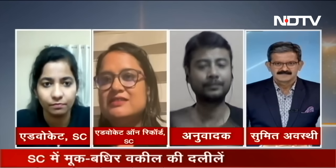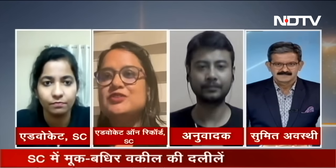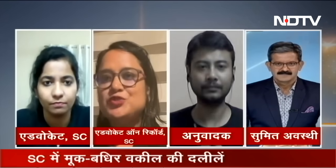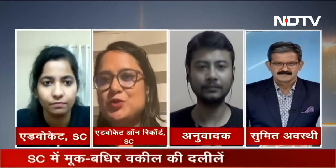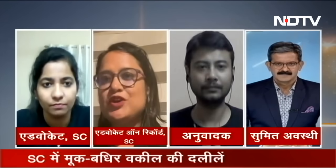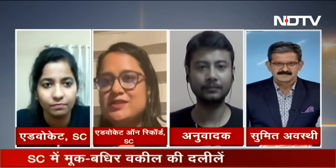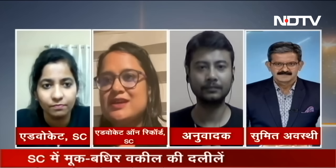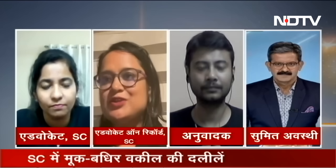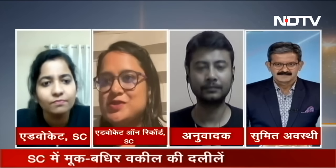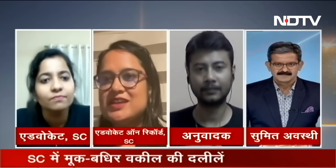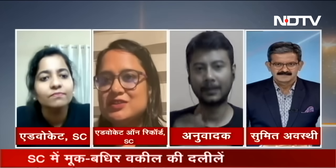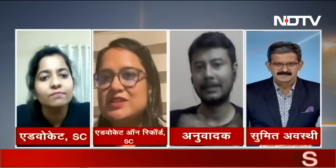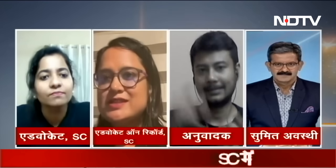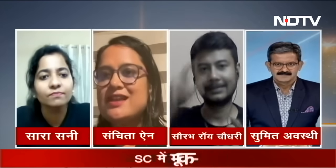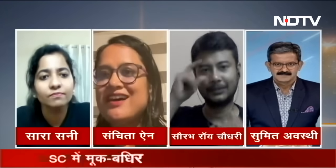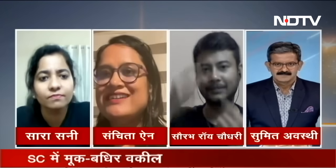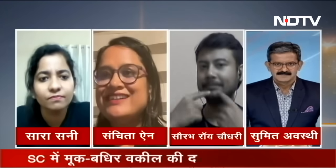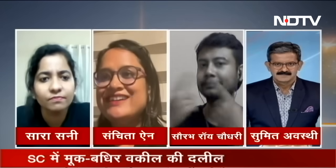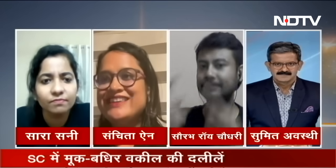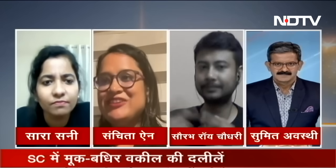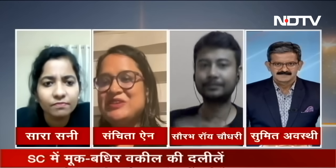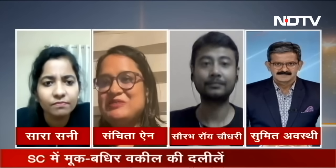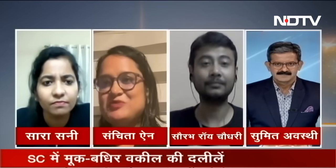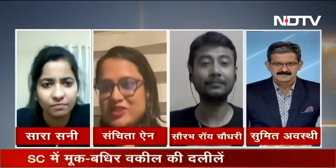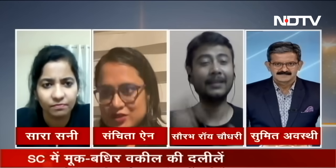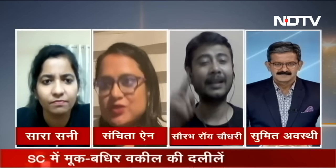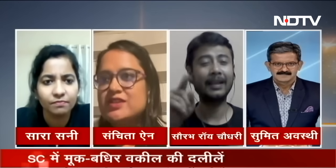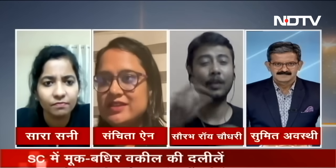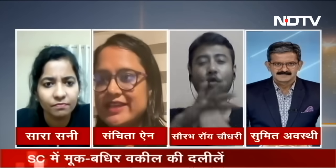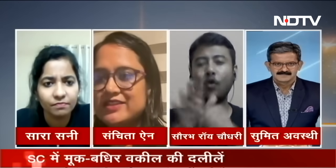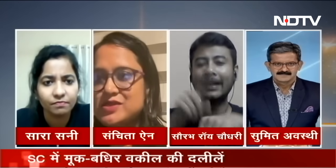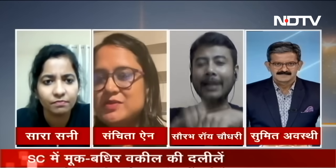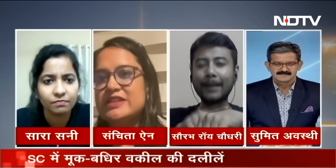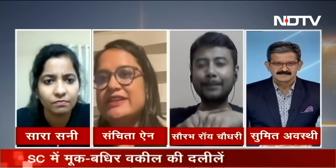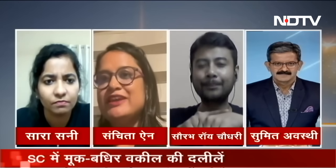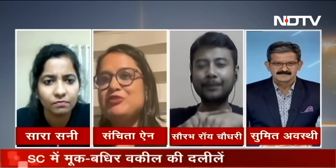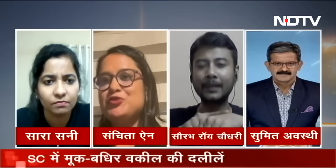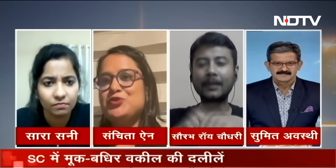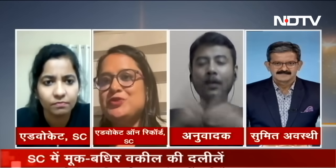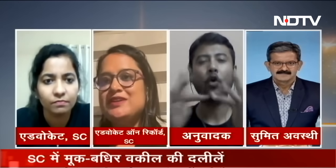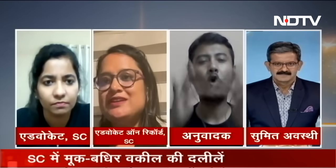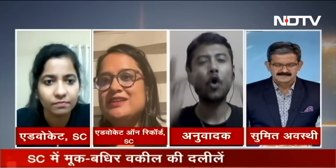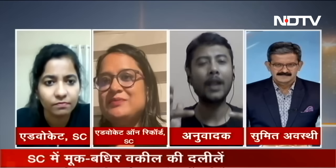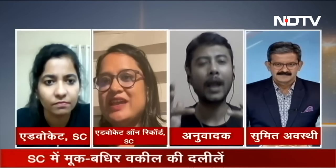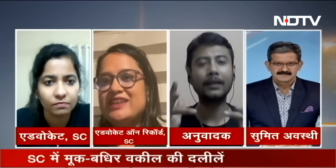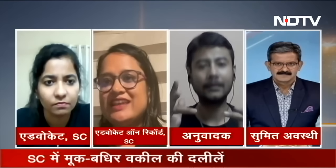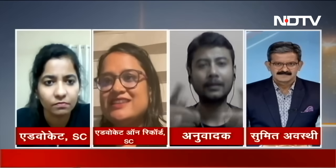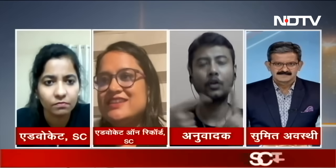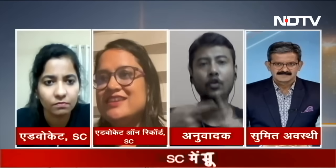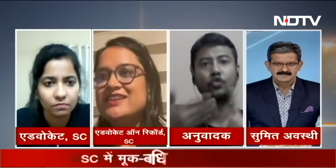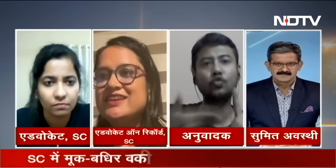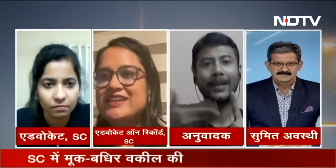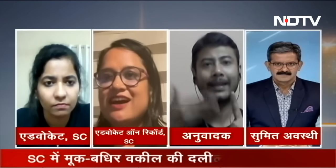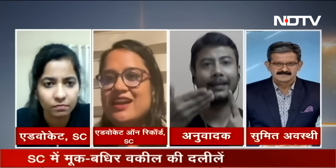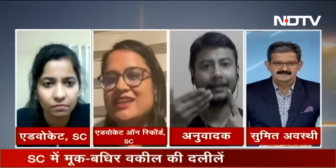था। अंदर तो बहुत सालों से खुन्नस था क्योंकि मुझे खुद एक डिसेबिलिटी है, तो मैं